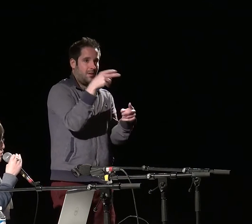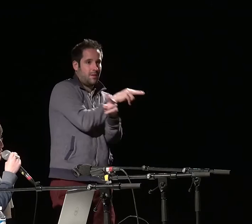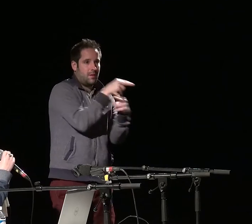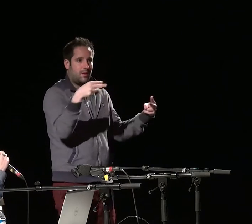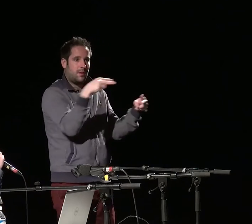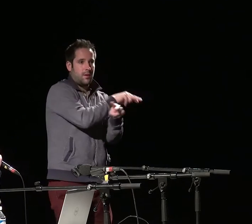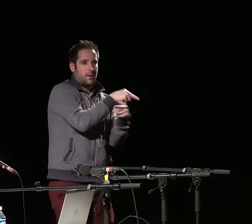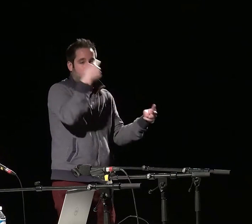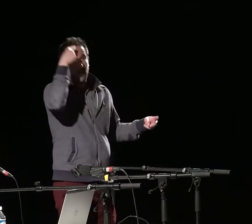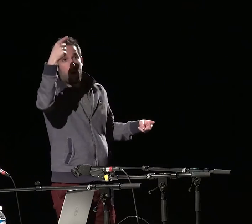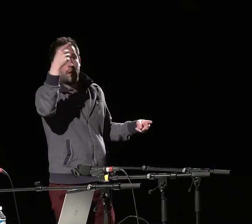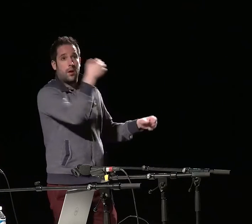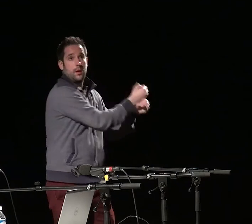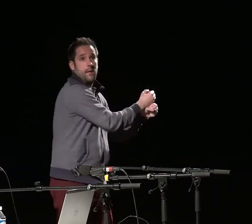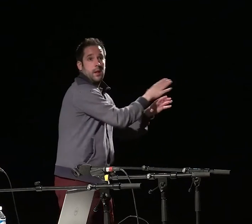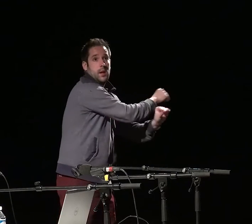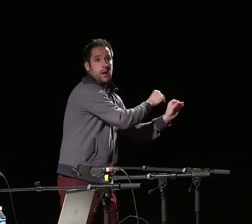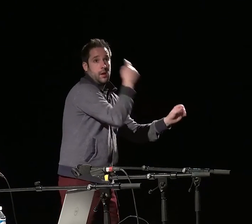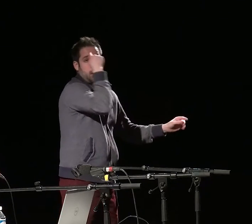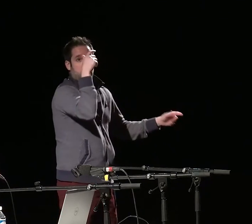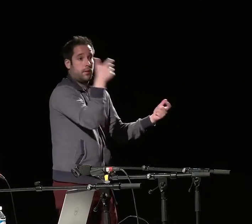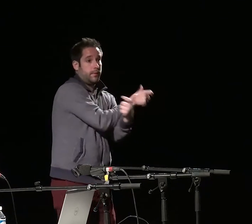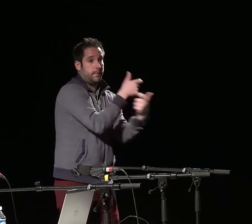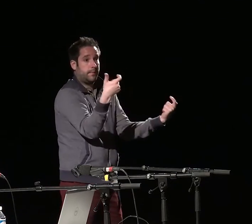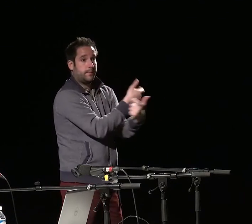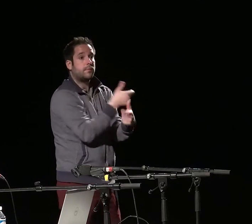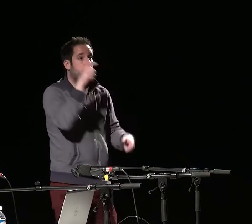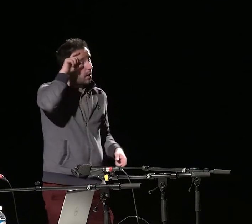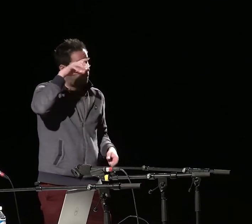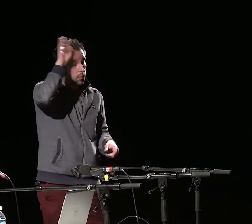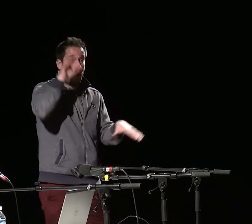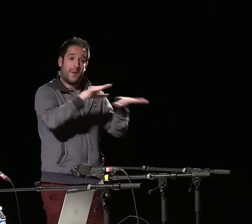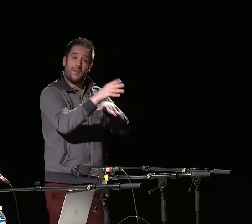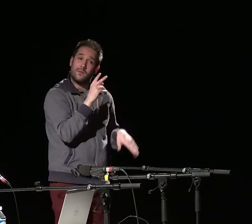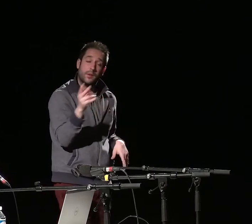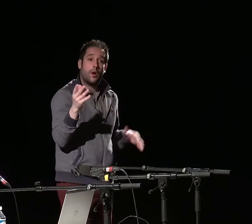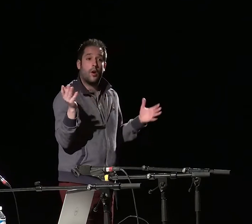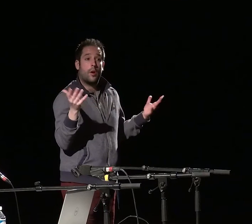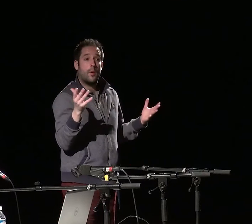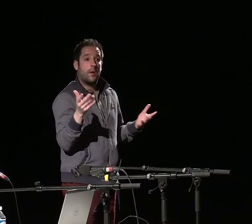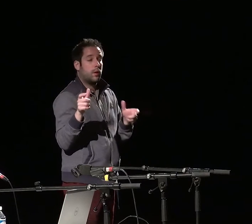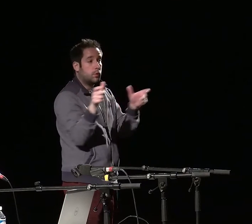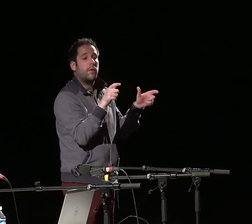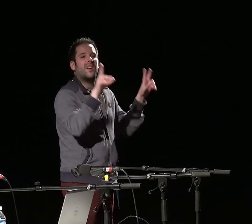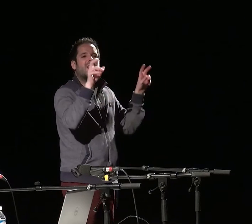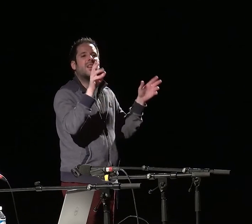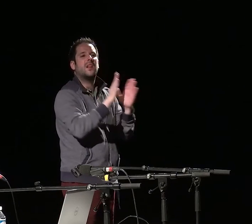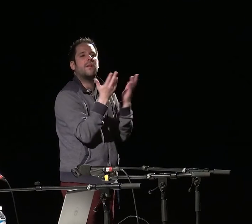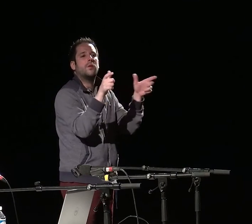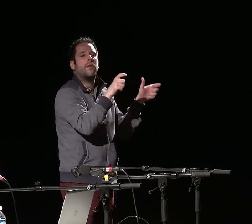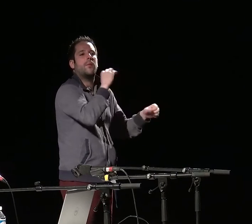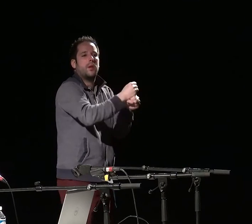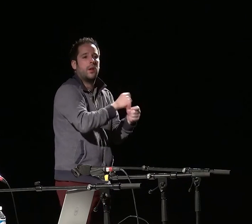fait des allers-retours entre notre pensée et notre travail de terrain. Et Foucault faisait ça. Il a notamment fait ça. Donc, pour surveiller et punir, il a fait ça